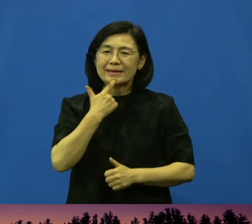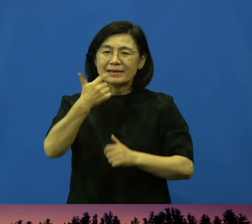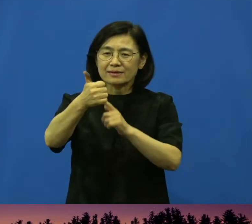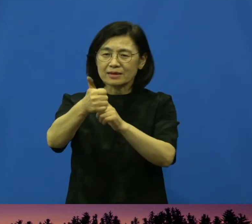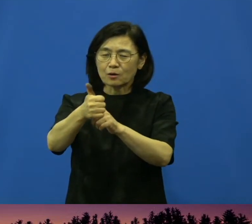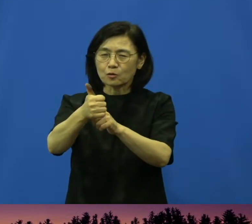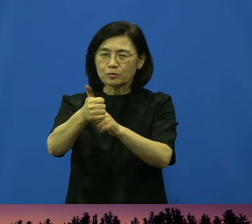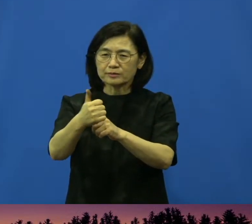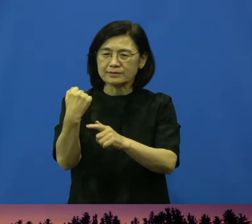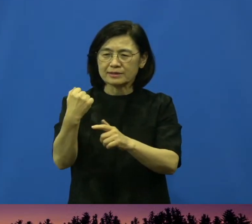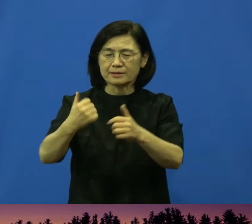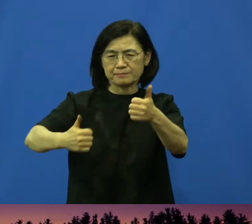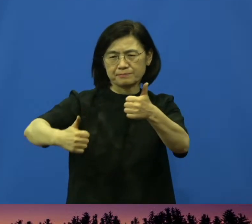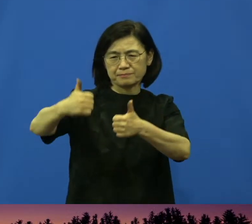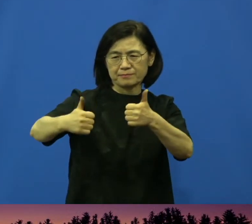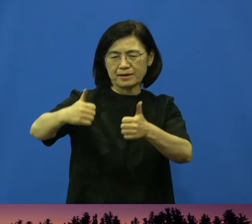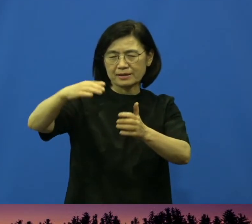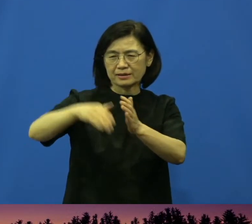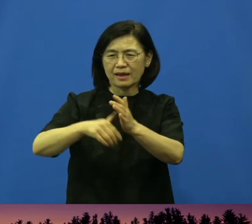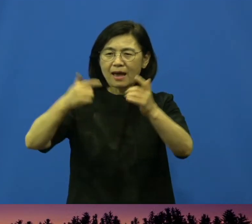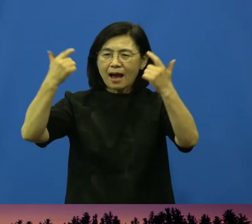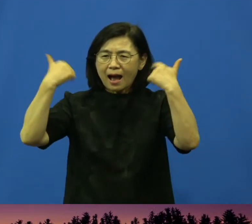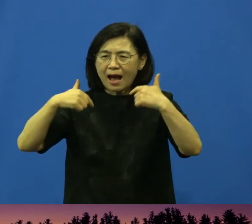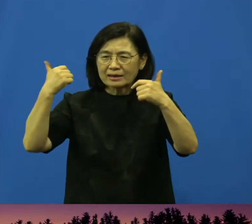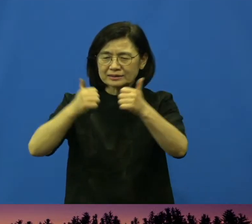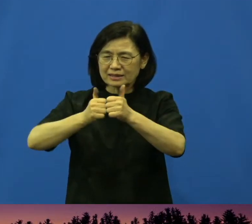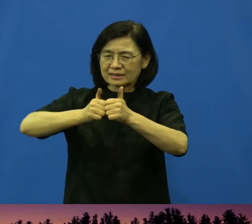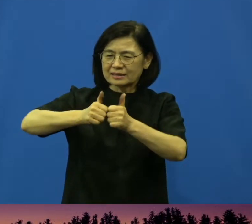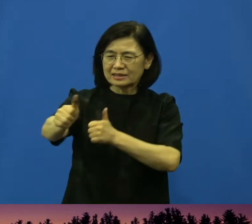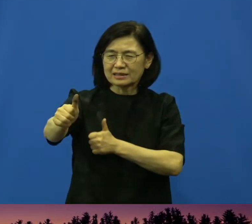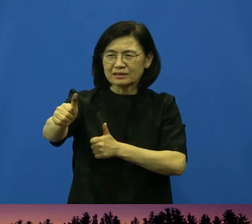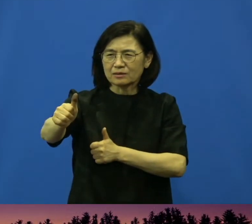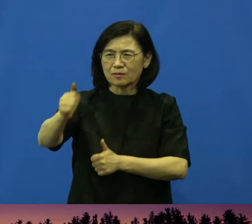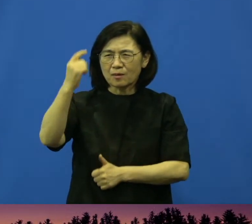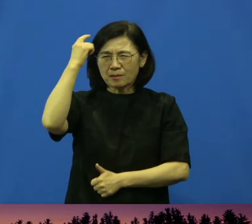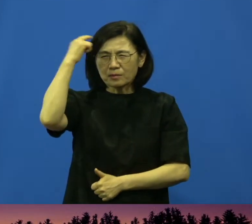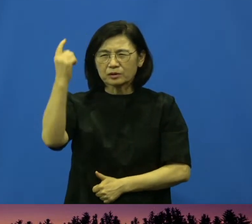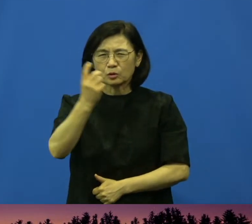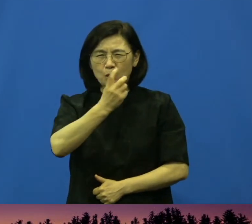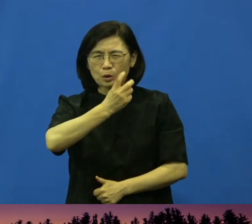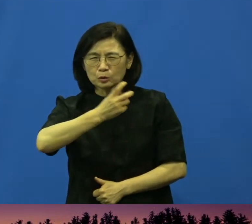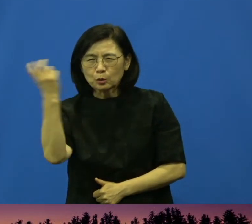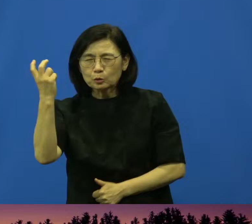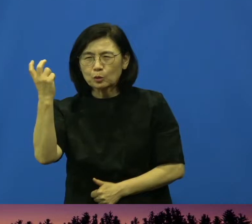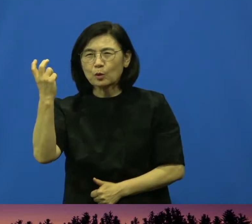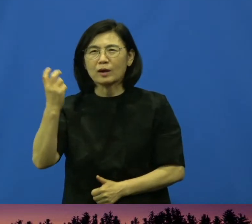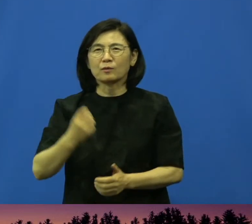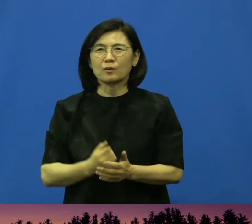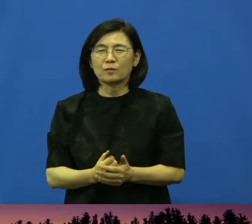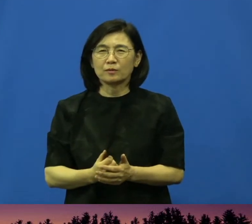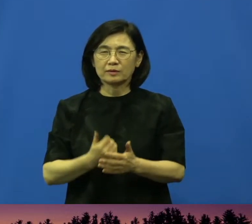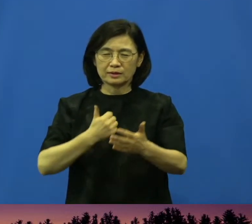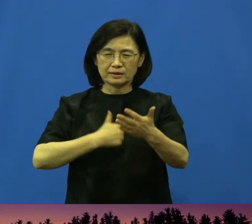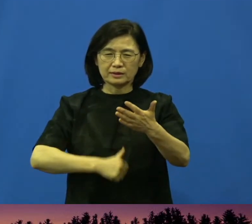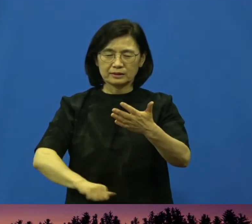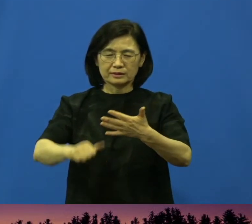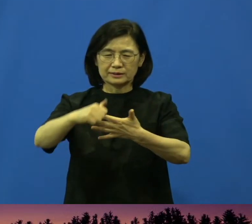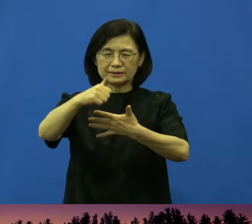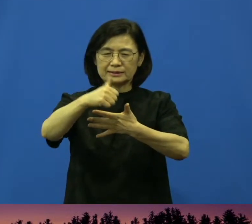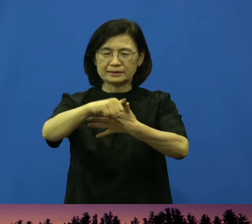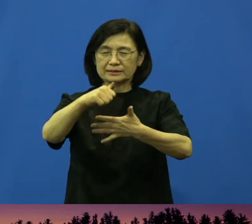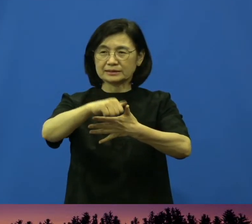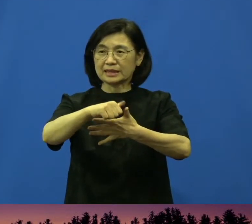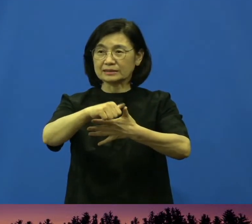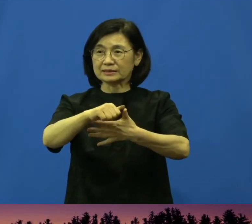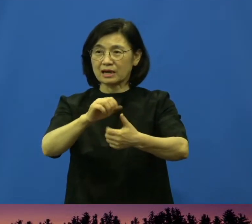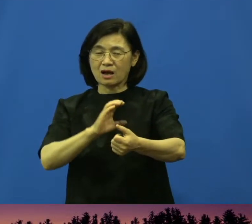굉장히 혈기가 있는 사람이에요. 힘을 가지고 있는 거죠. 머리가 있는 거죠. 그래서 장자권이 뭡니까? 그게 어떤 권리를